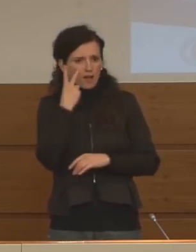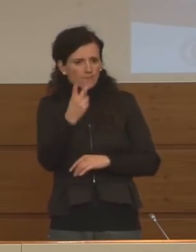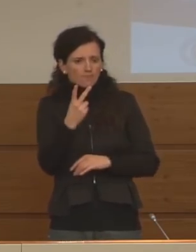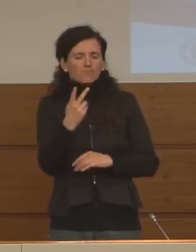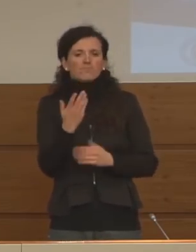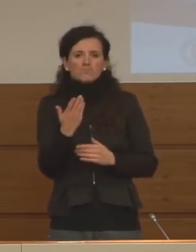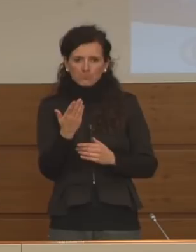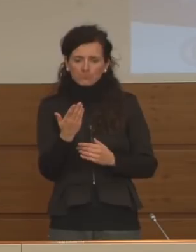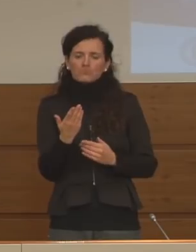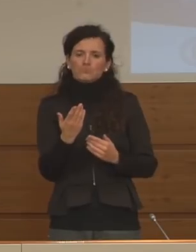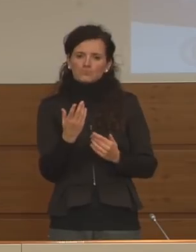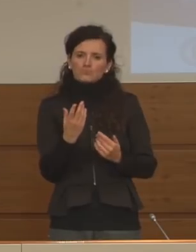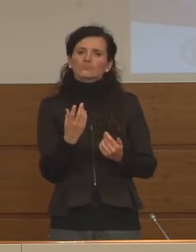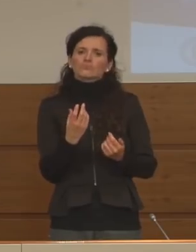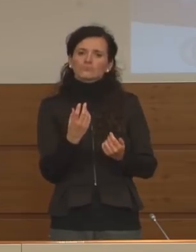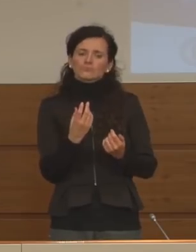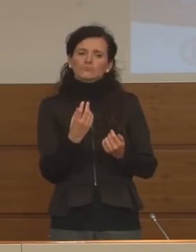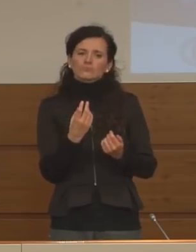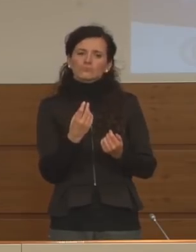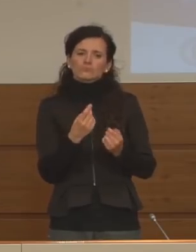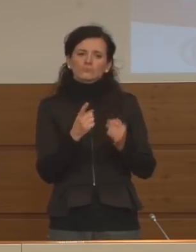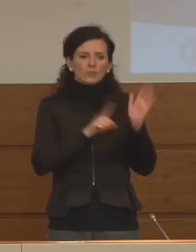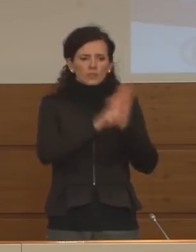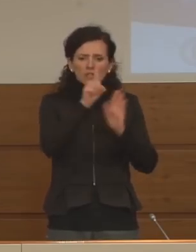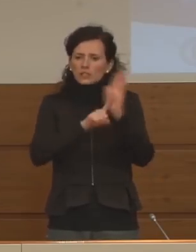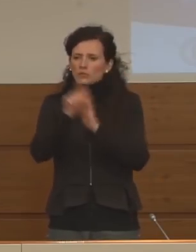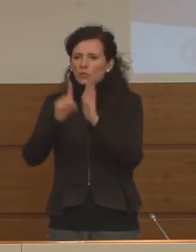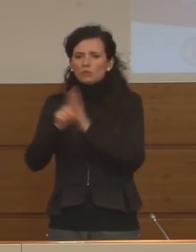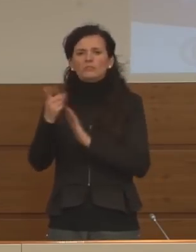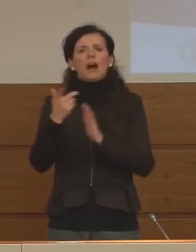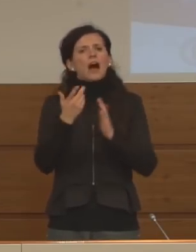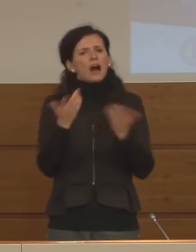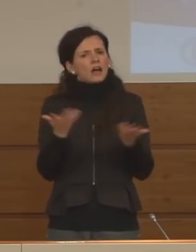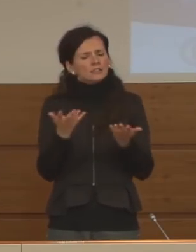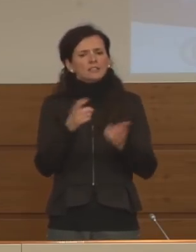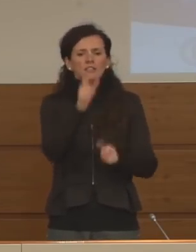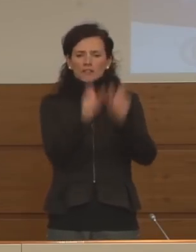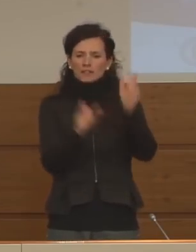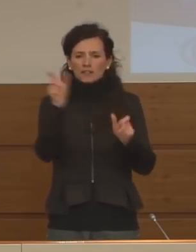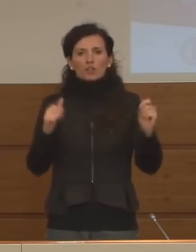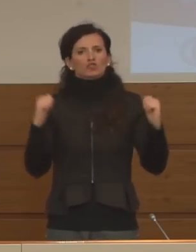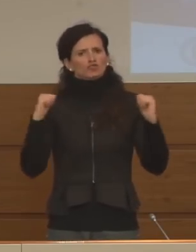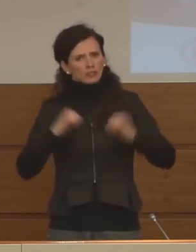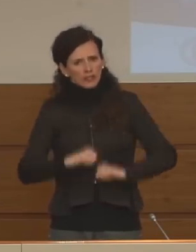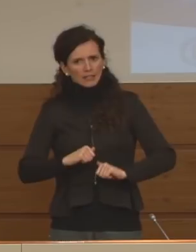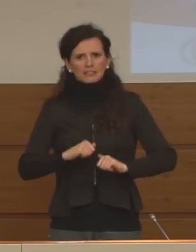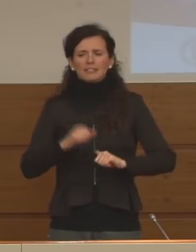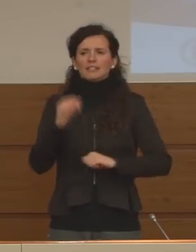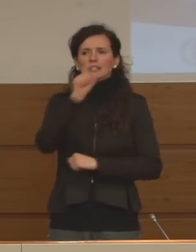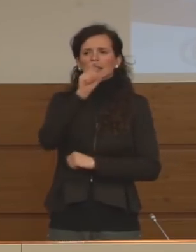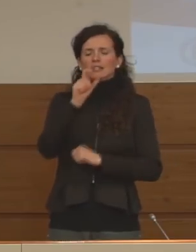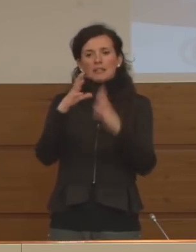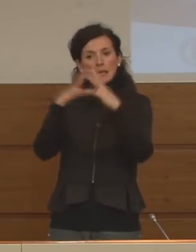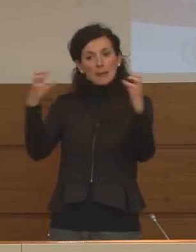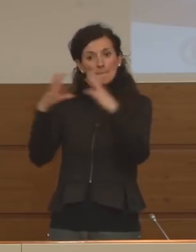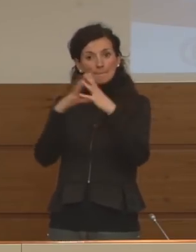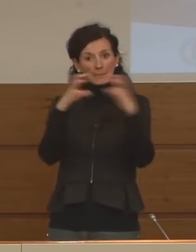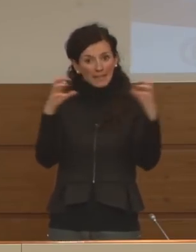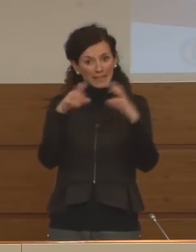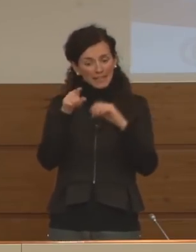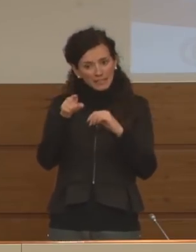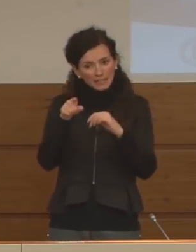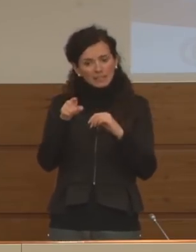molte centinaia di cittadini e di imprese che si appalesano